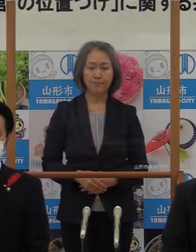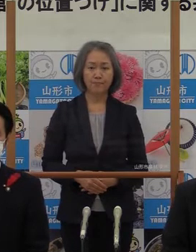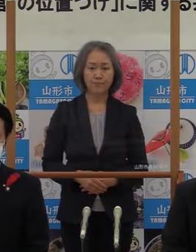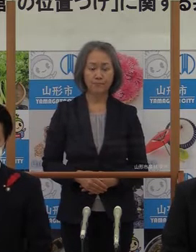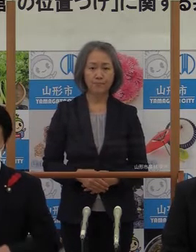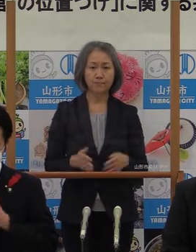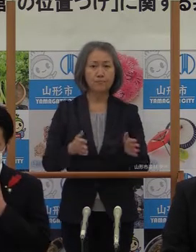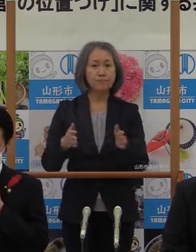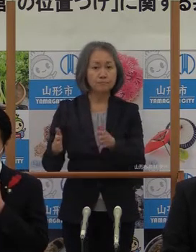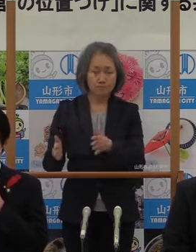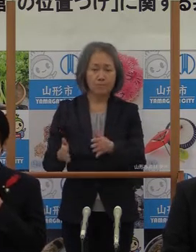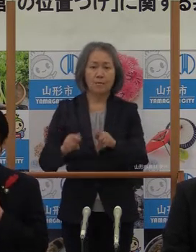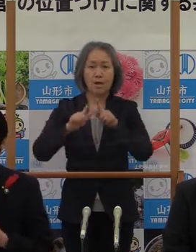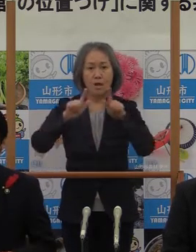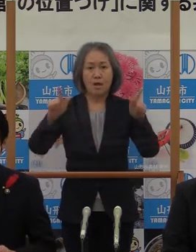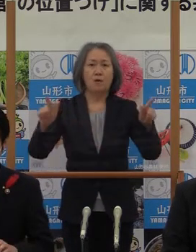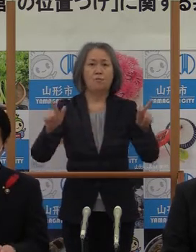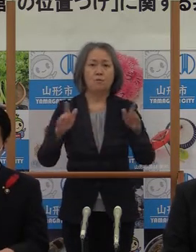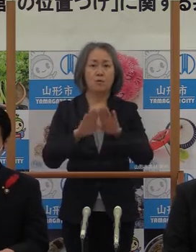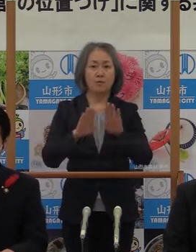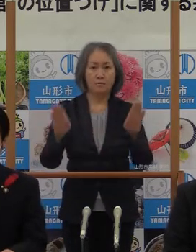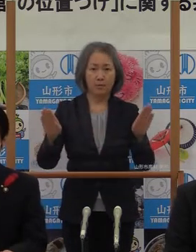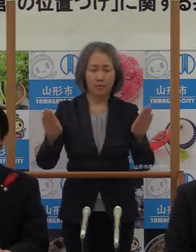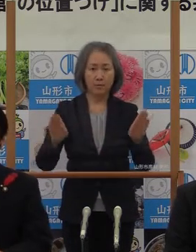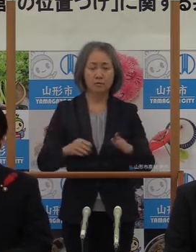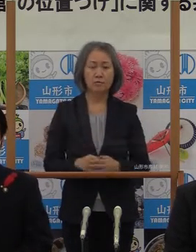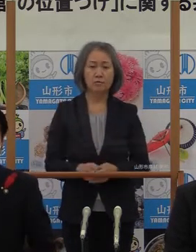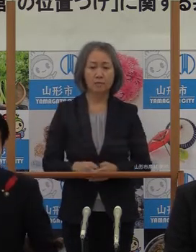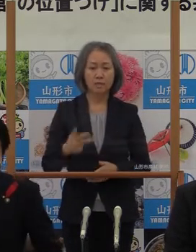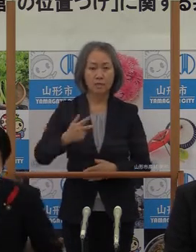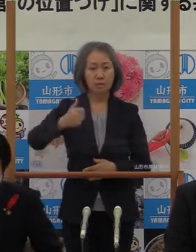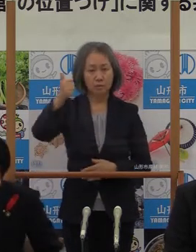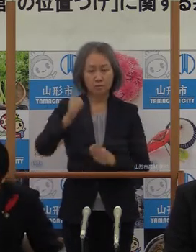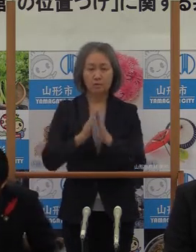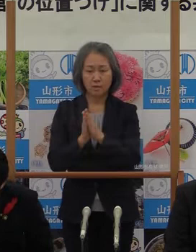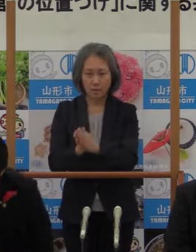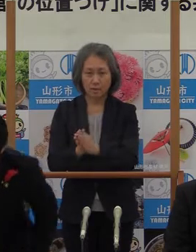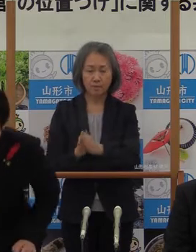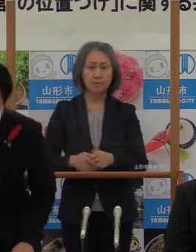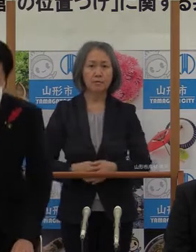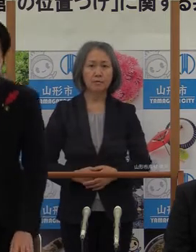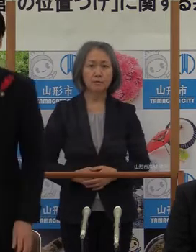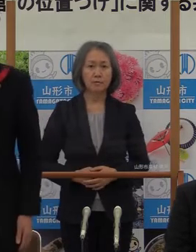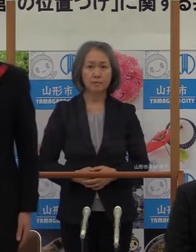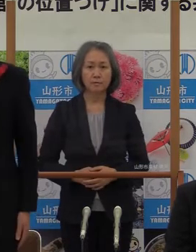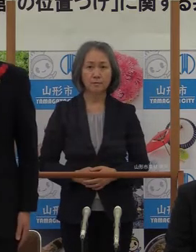それでは早速発表に移らせていただきます。佐藤市長よろしくお願いいたします。